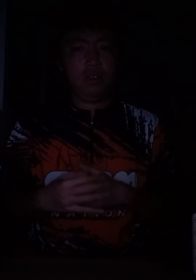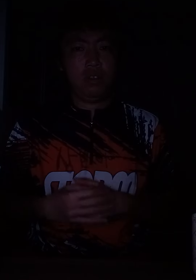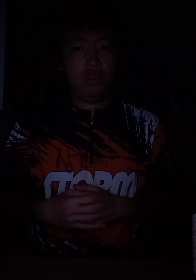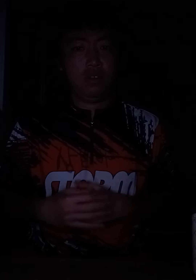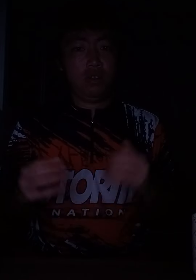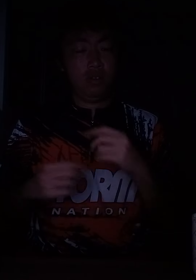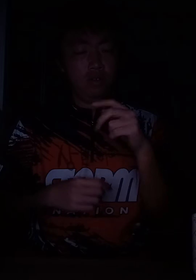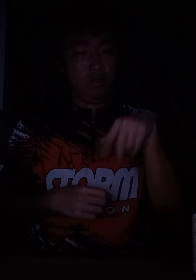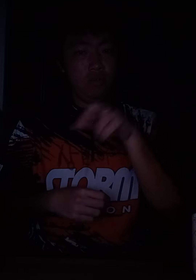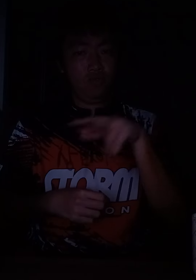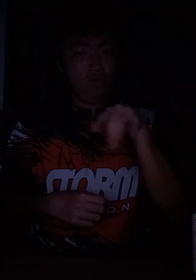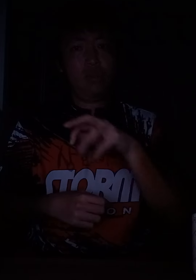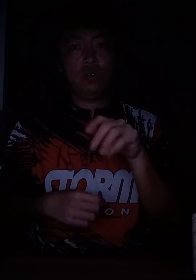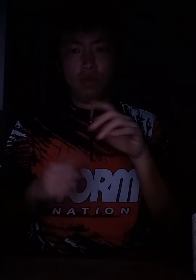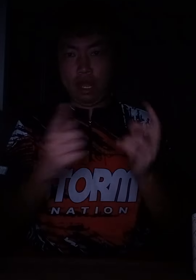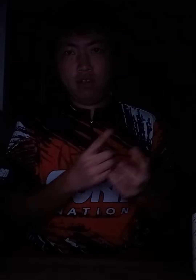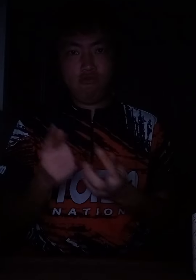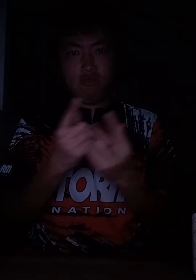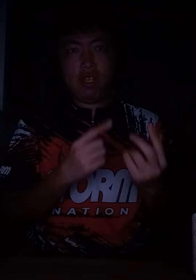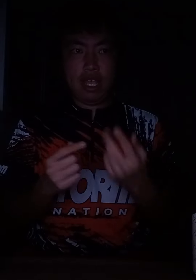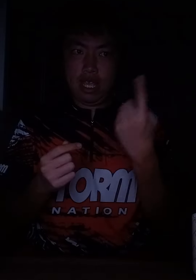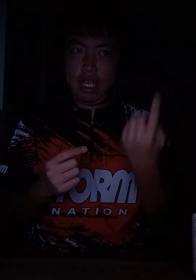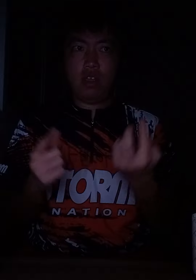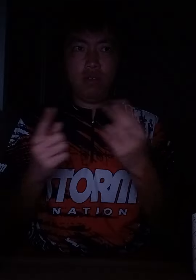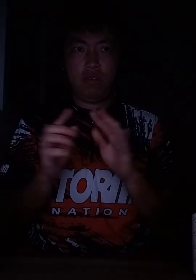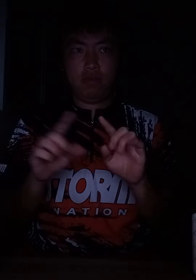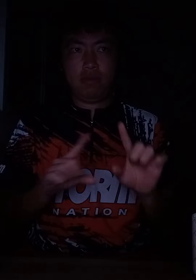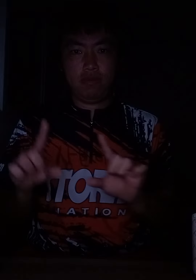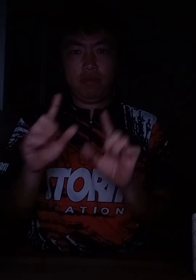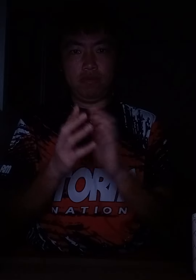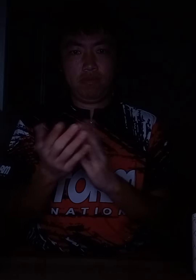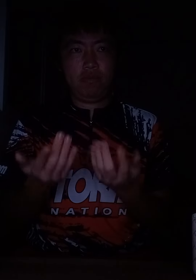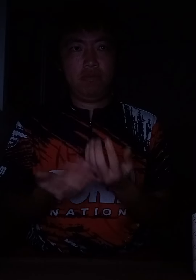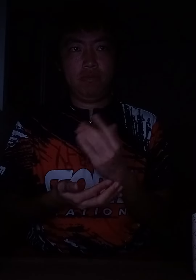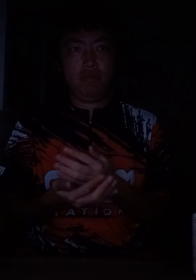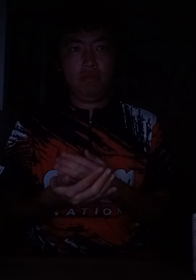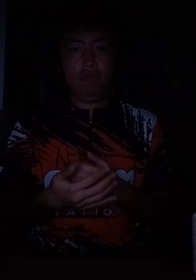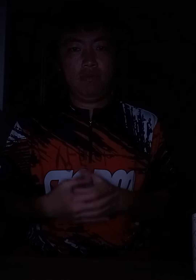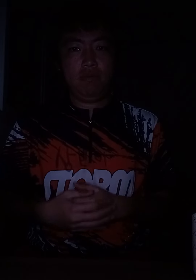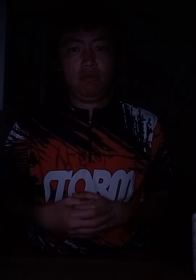가운데 경찰과 소방당국은 내일 합동 감식을 진행할 예정입니다. MBC 뉴스 김지인입니다.